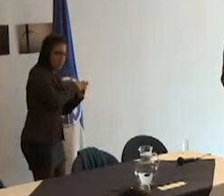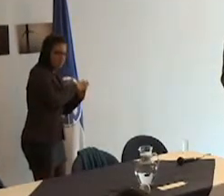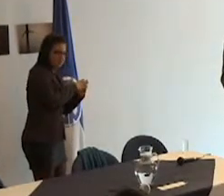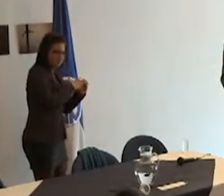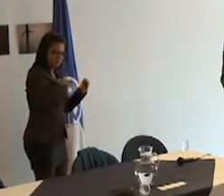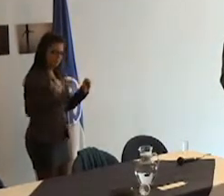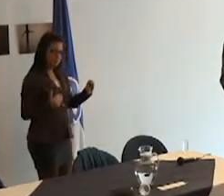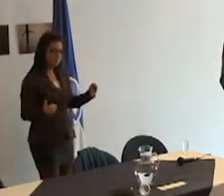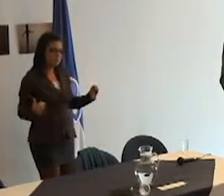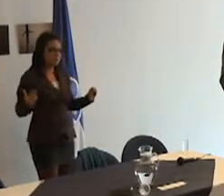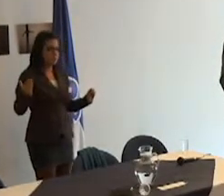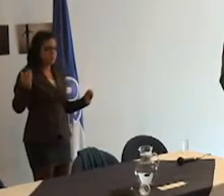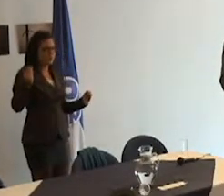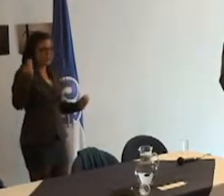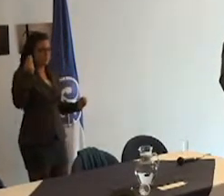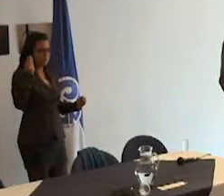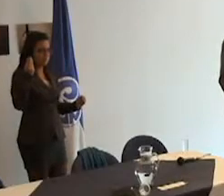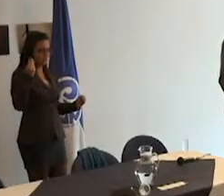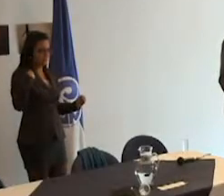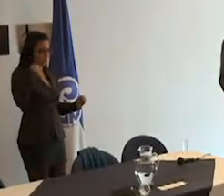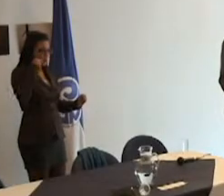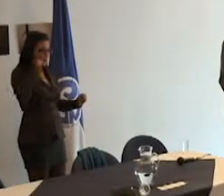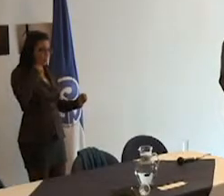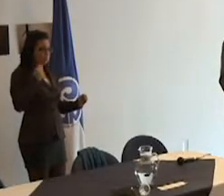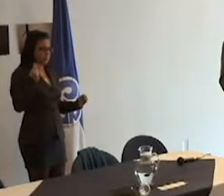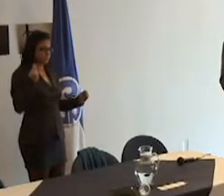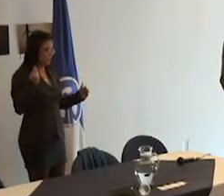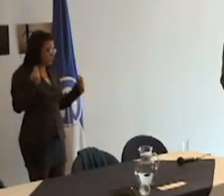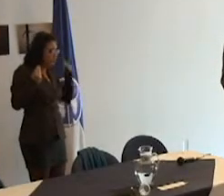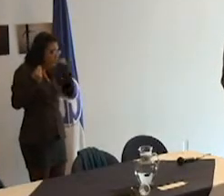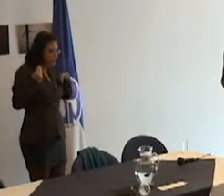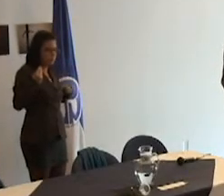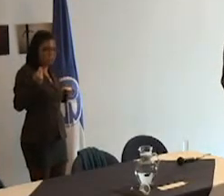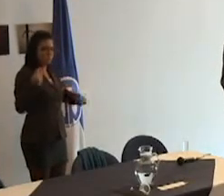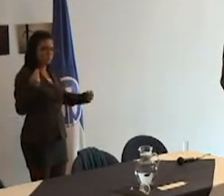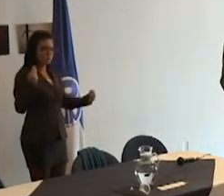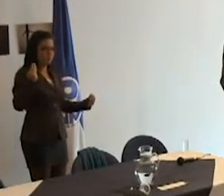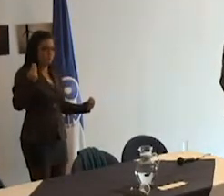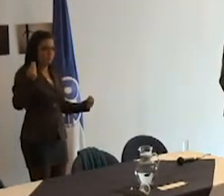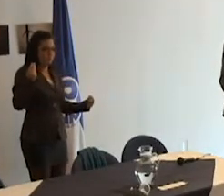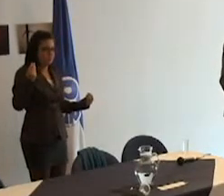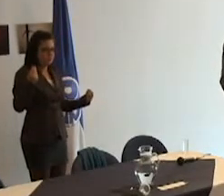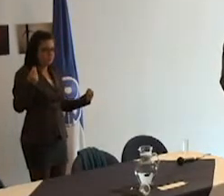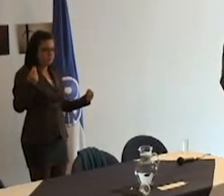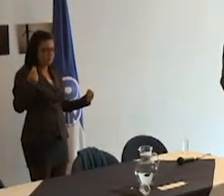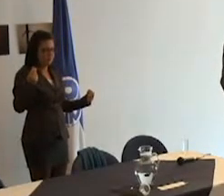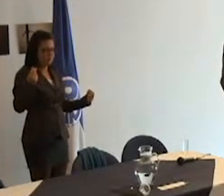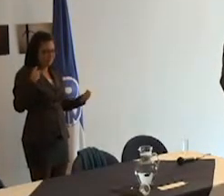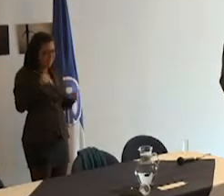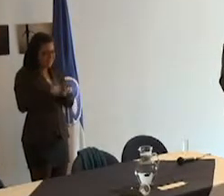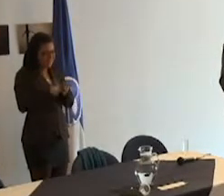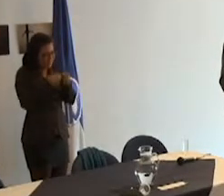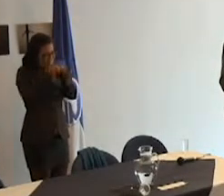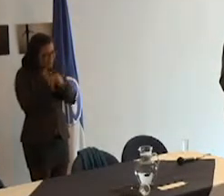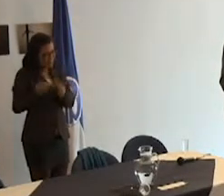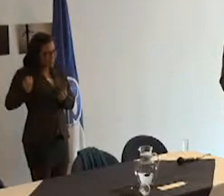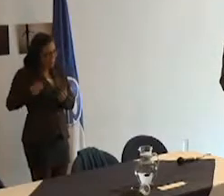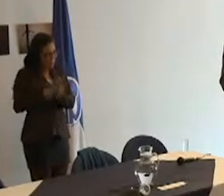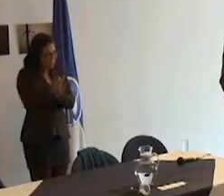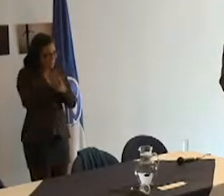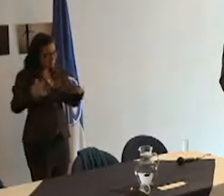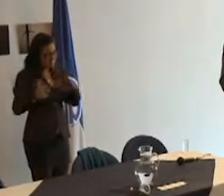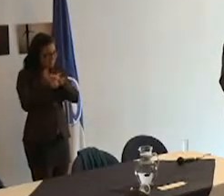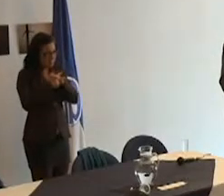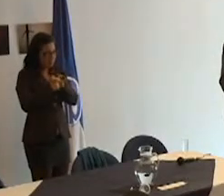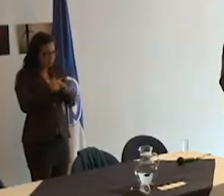de superiores con categoría de humanidad a otros. A ese tipo de colonialidad contribuyó